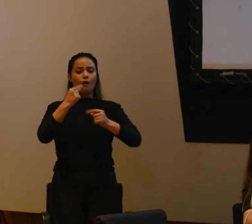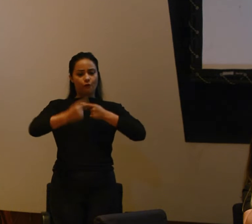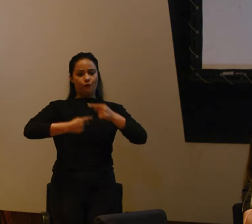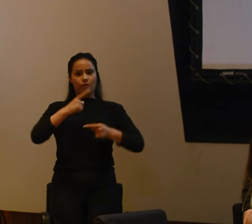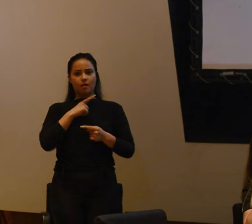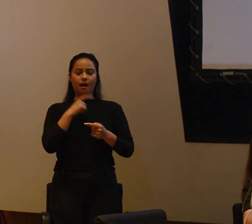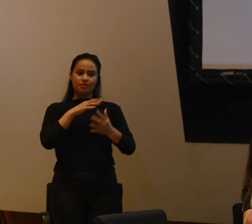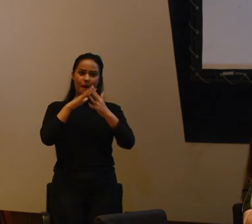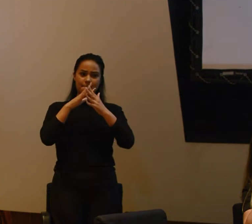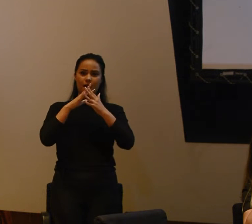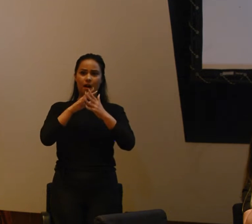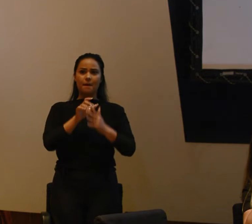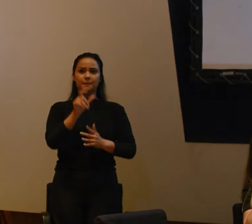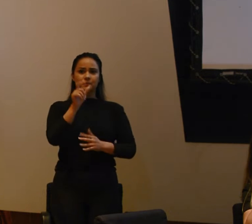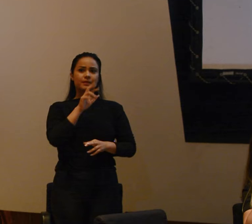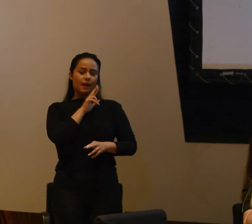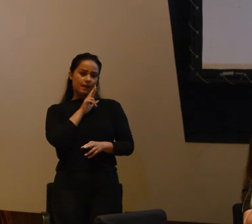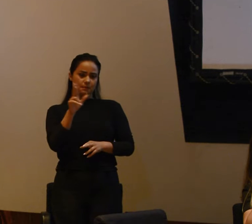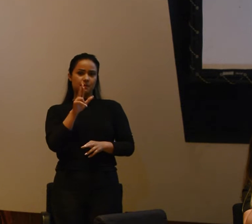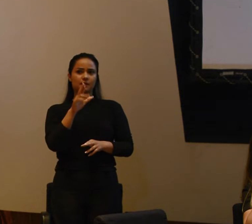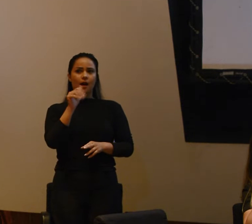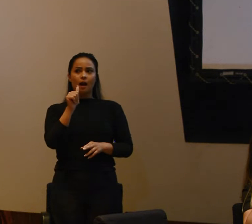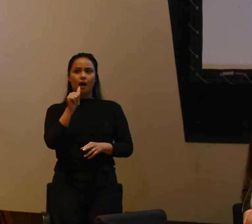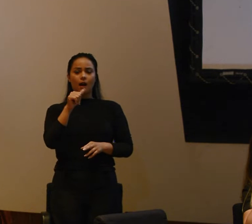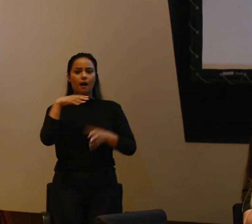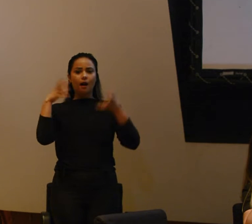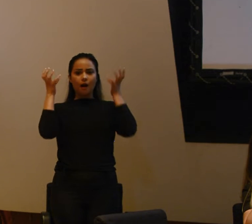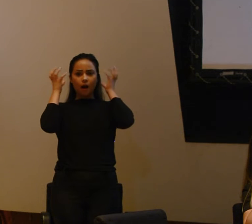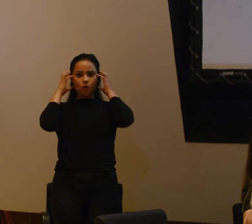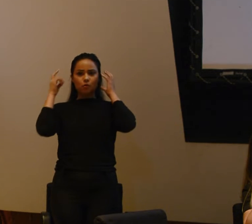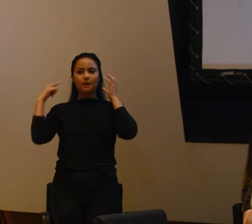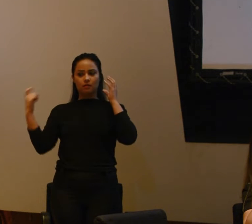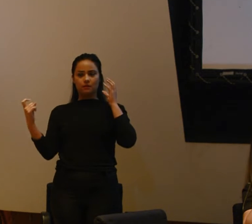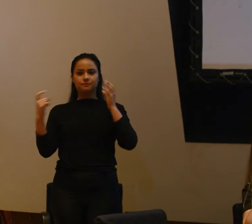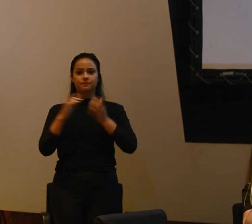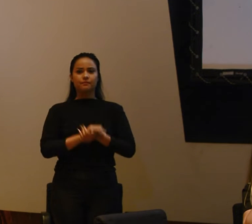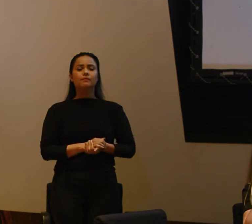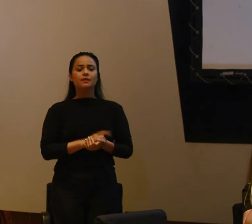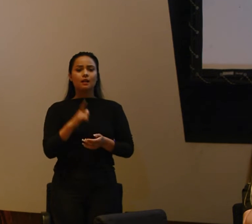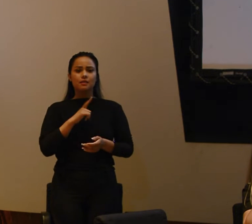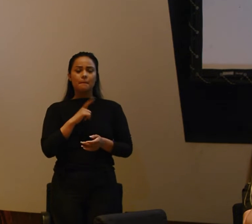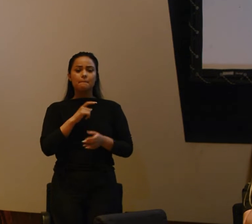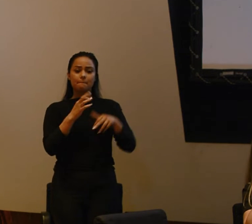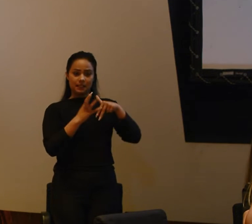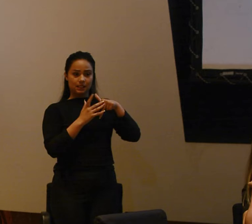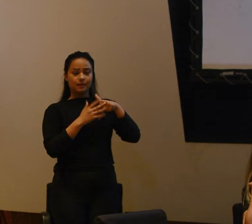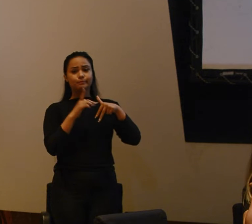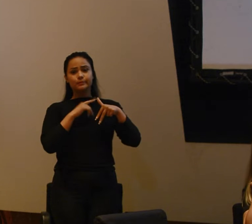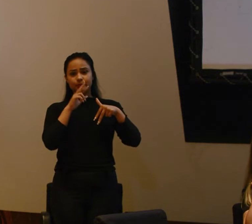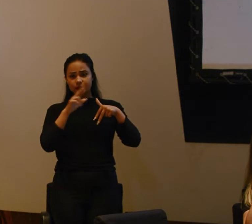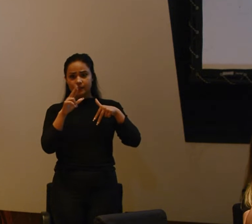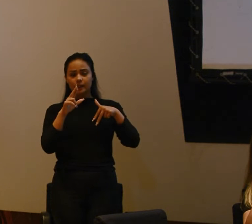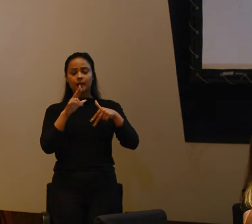pode atrapalhar a questão da resposta na logoaudiometria. Porém, o paciente com TEA ele também pode responder